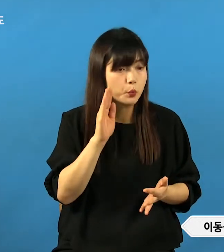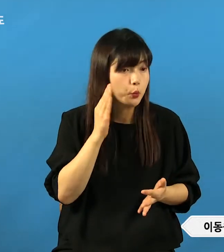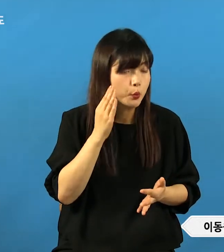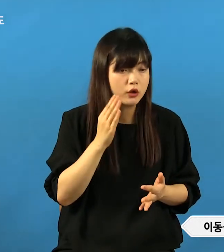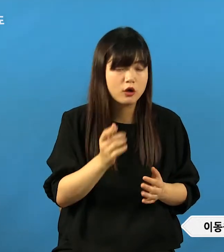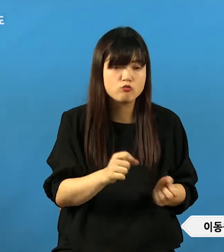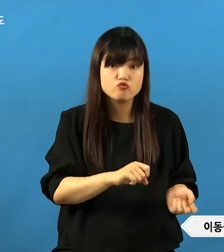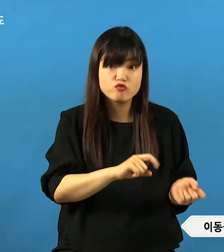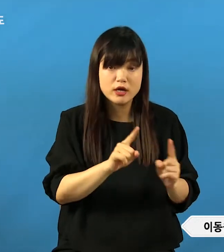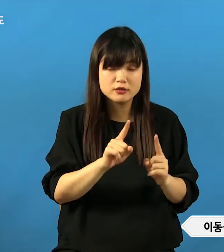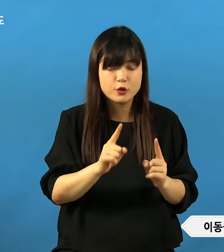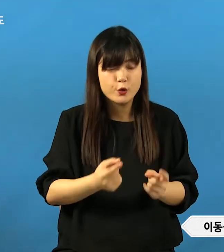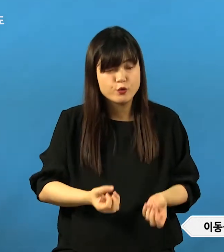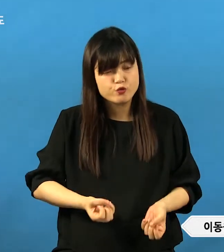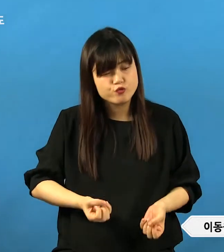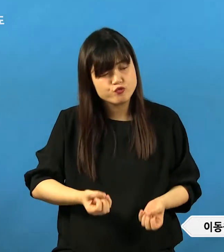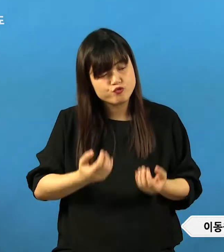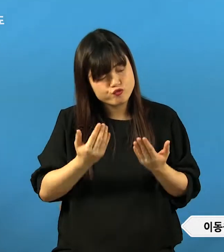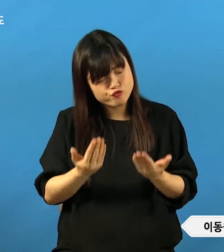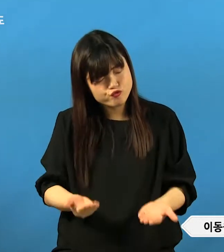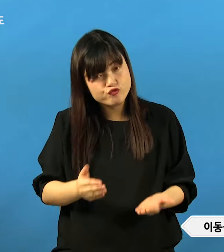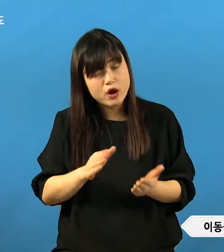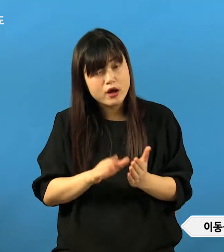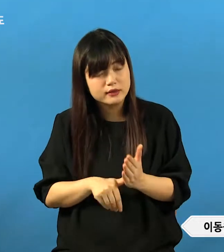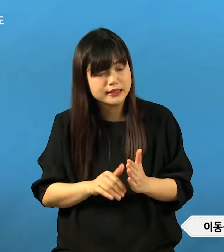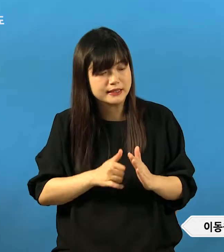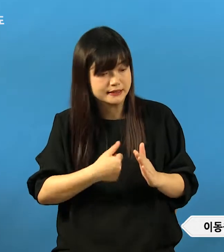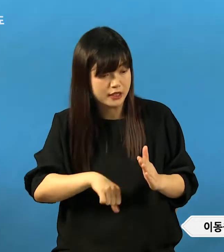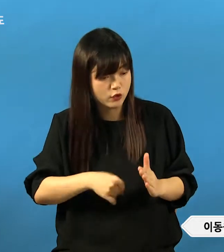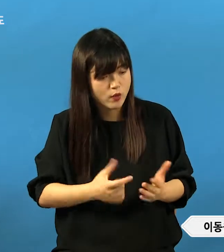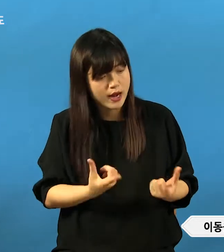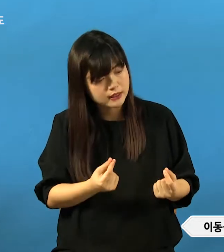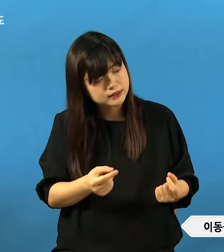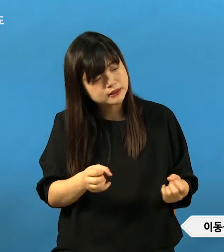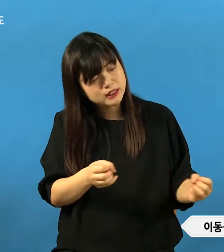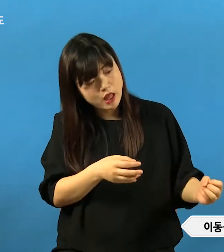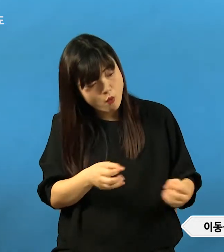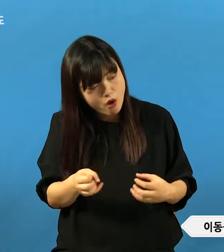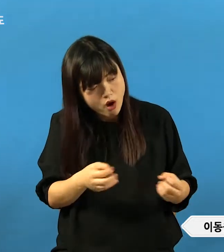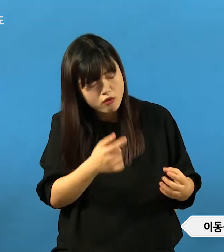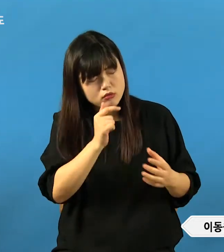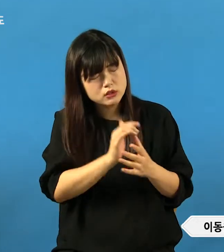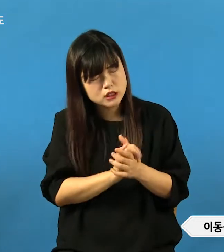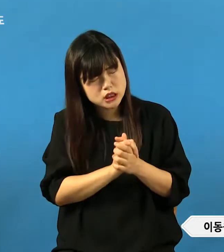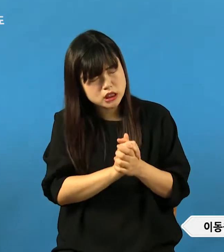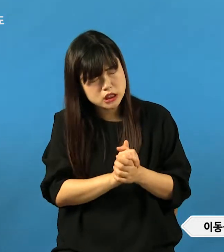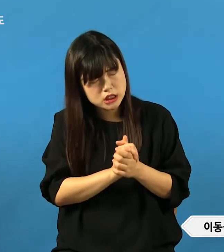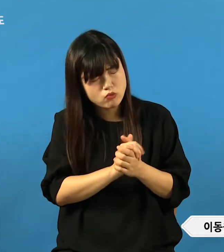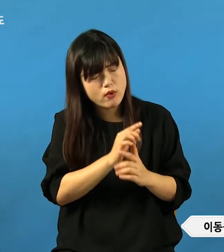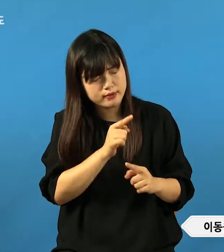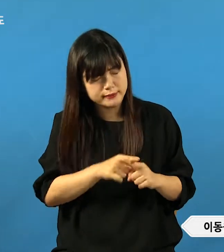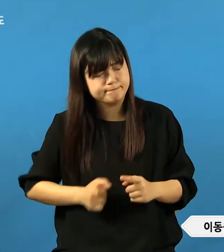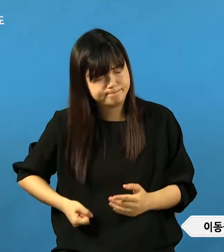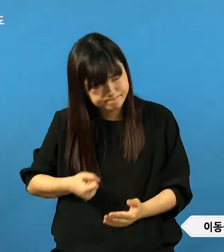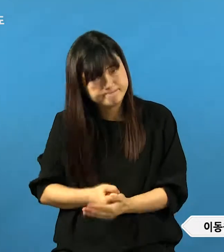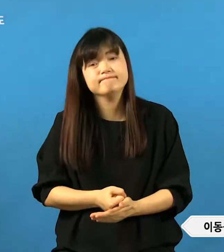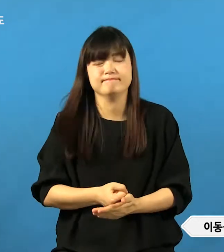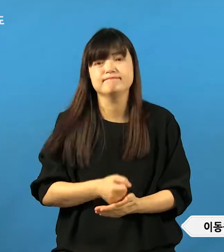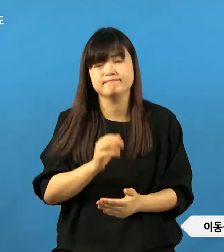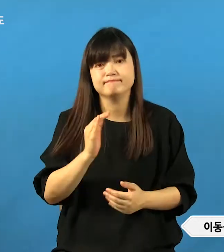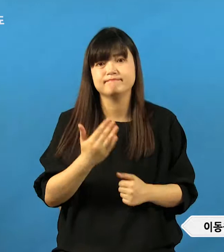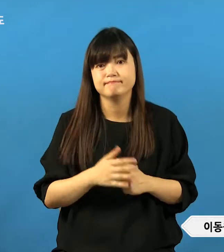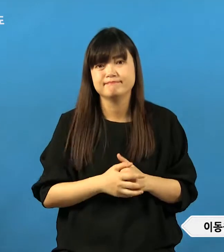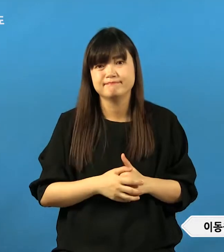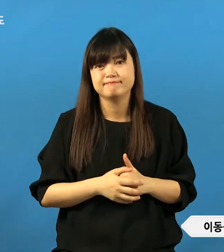최근에 부활절 휴가를 함께 지내면서 자녀들이 함께 대화하고 기도하다가 이 결정을 내렸다는 것입니다.